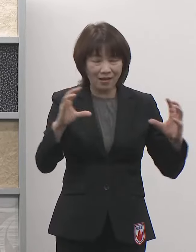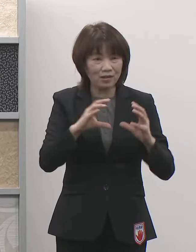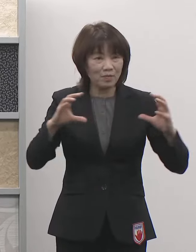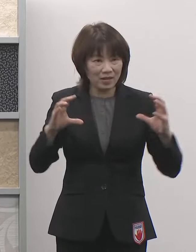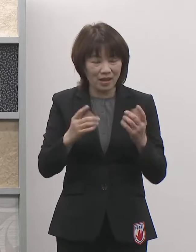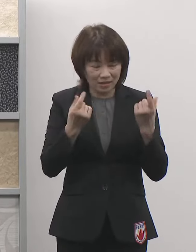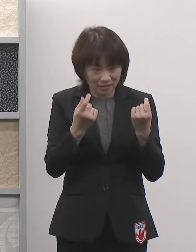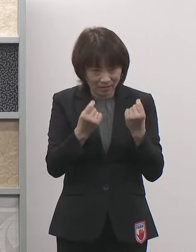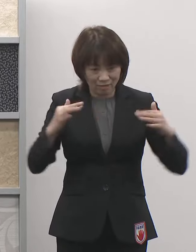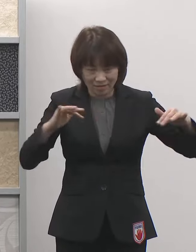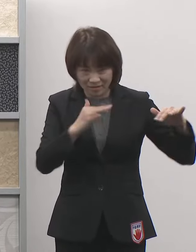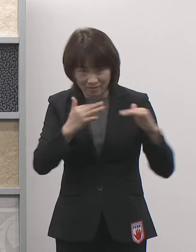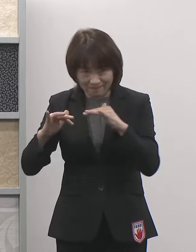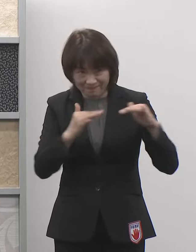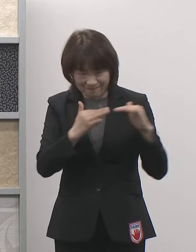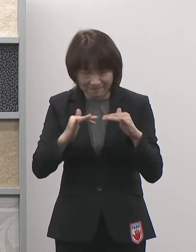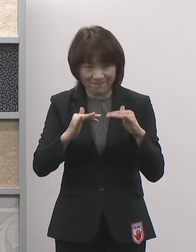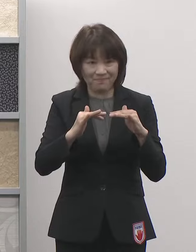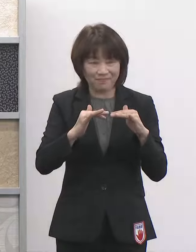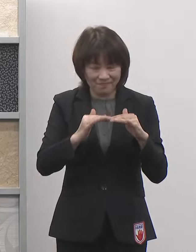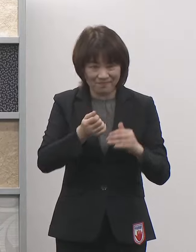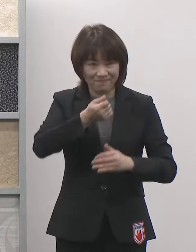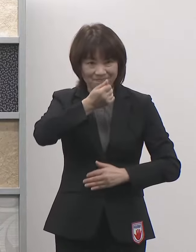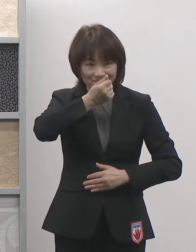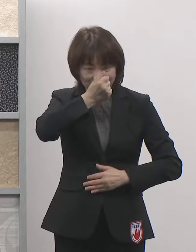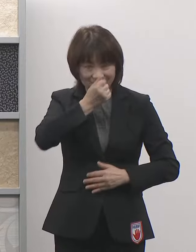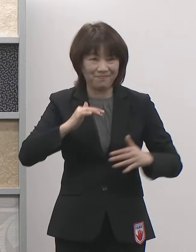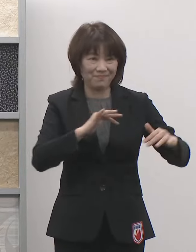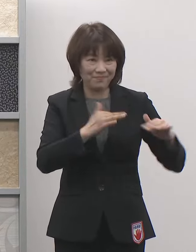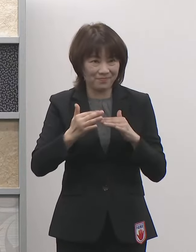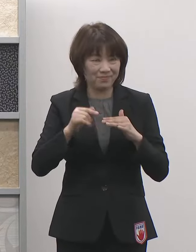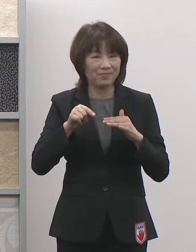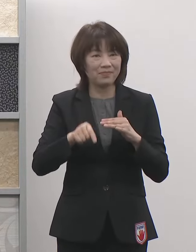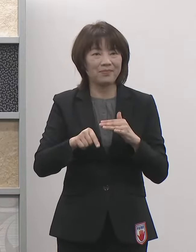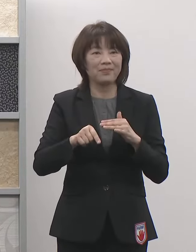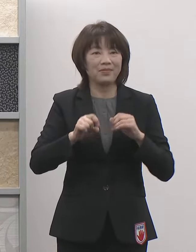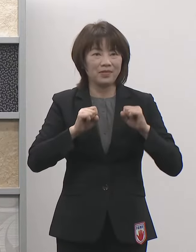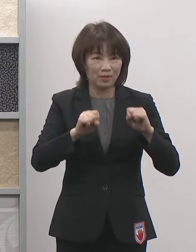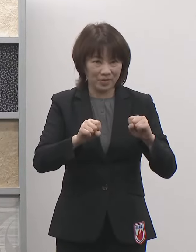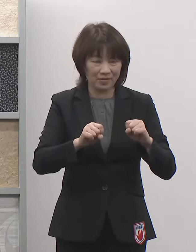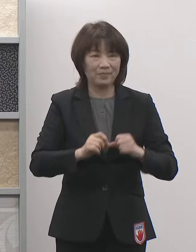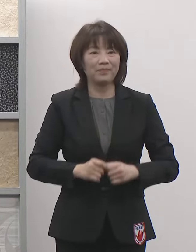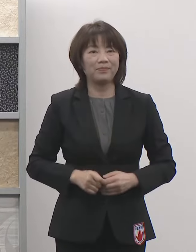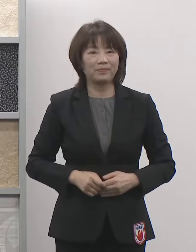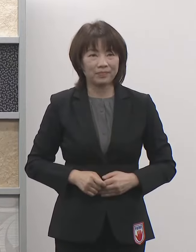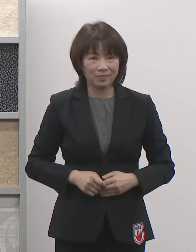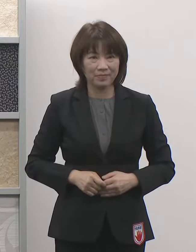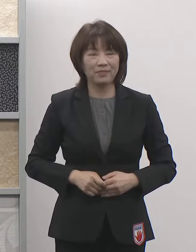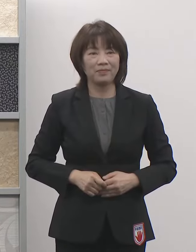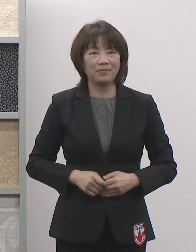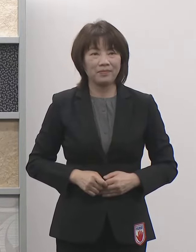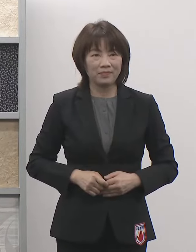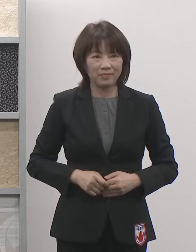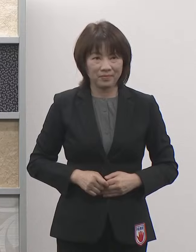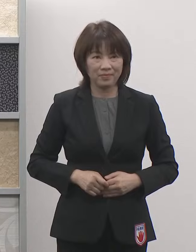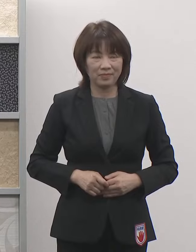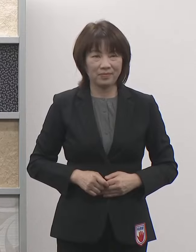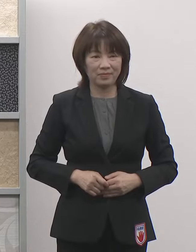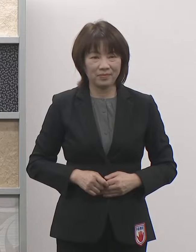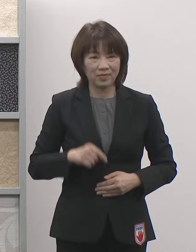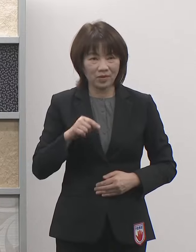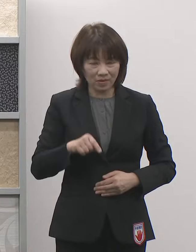ものが重要であって、あらゆる行政領域を対象に、正義なき議論を、していきたいと、考えています。